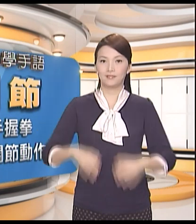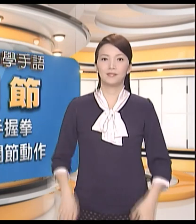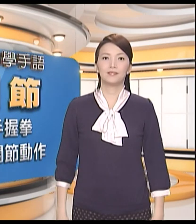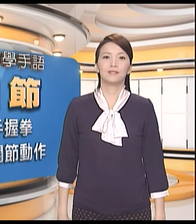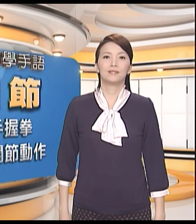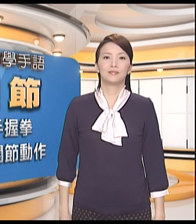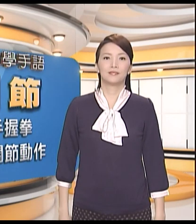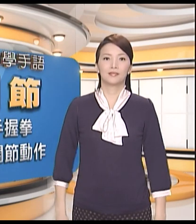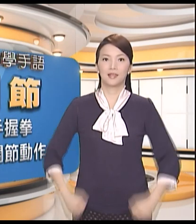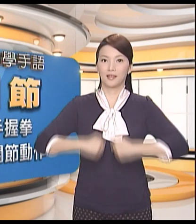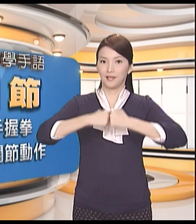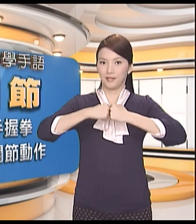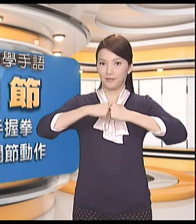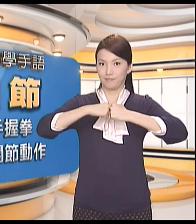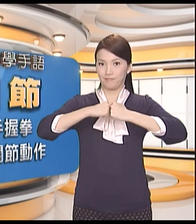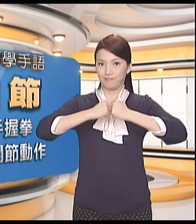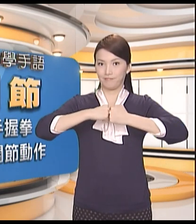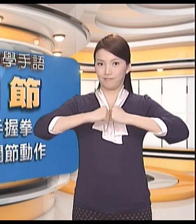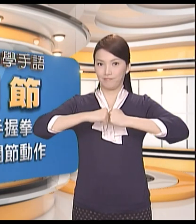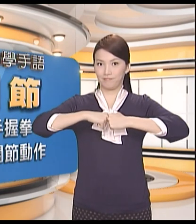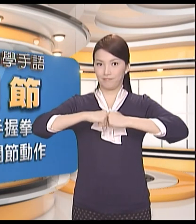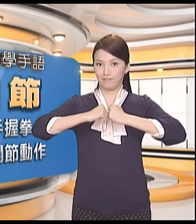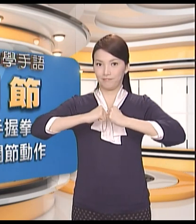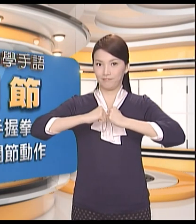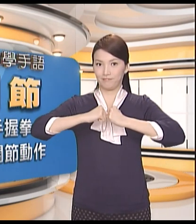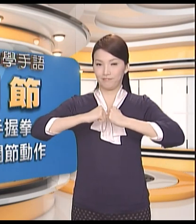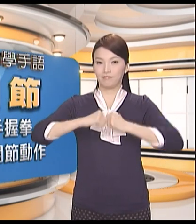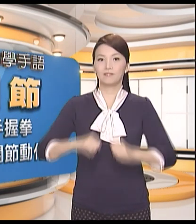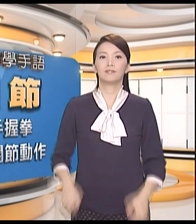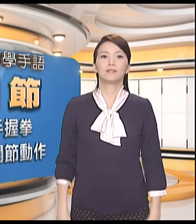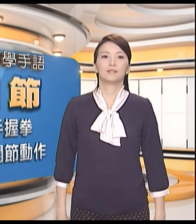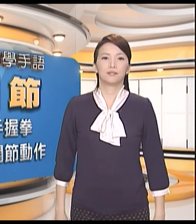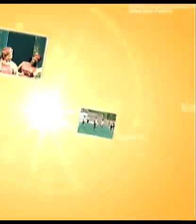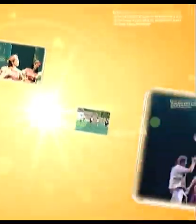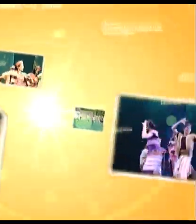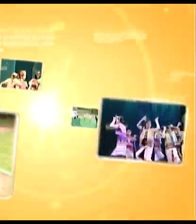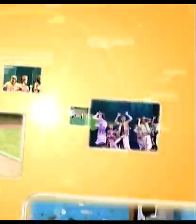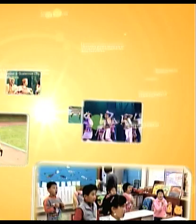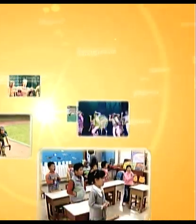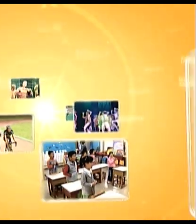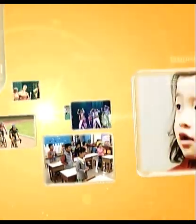动一动的样子，这也是关节的笔法。